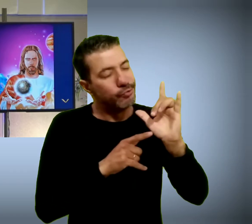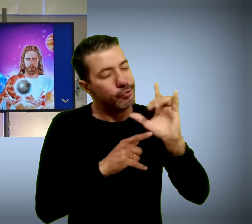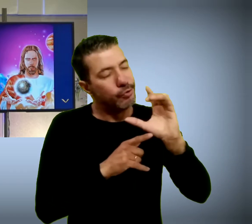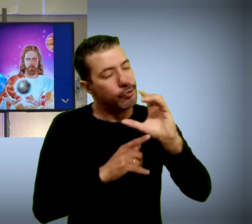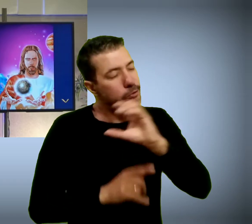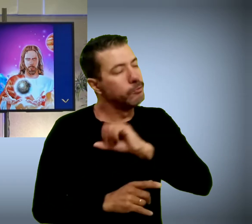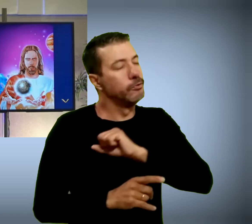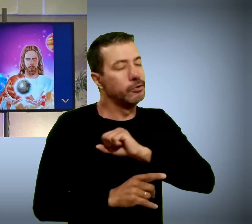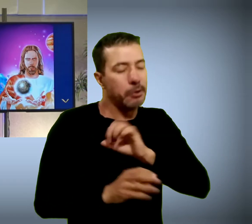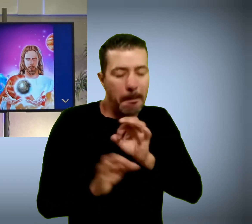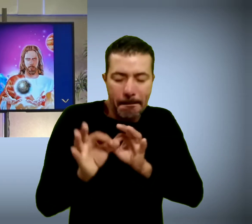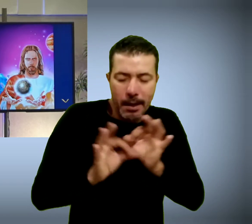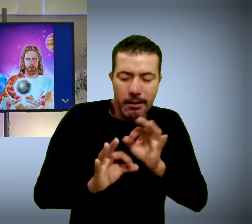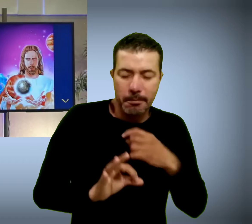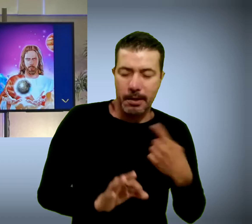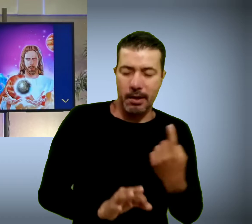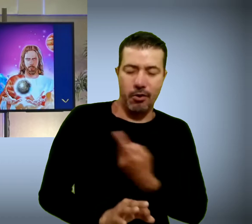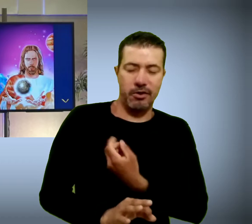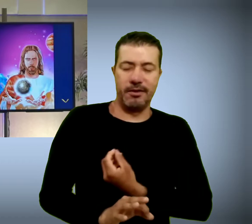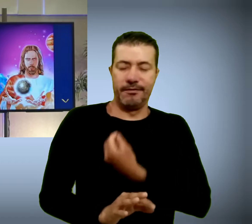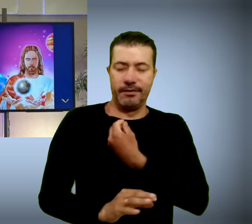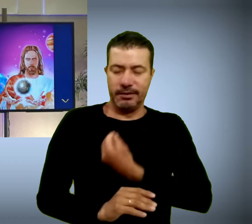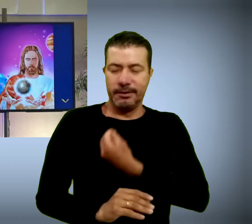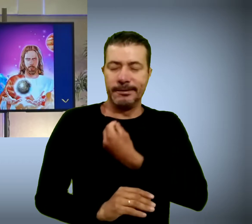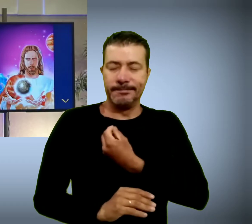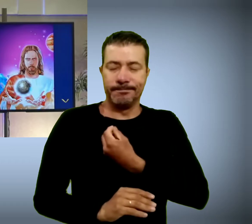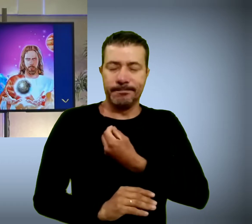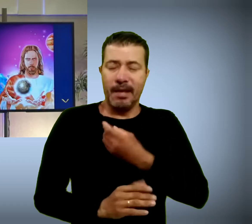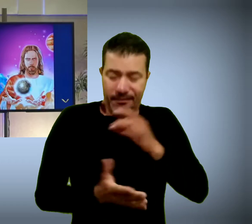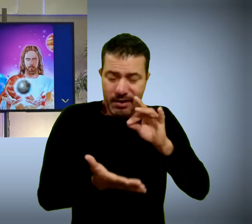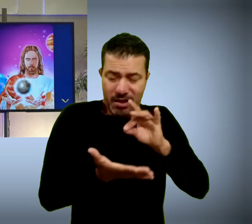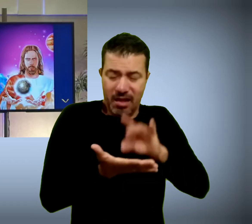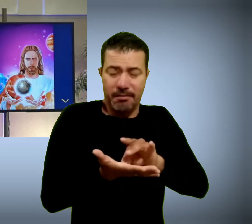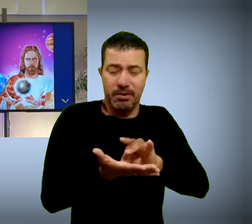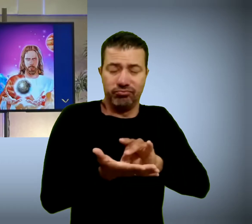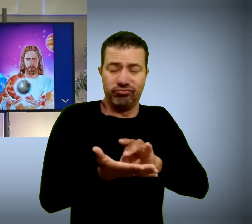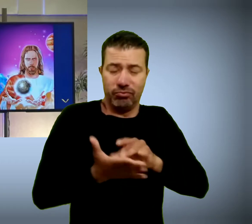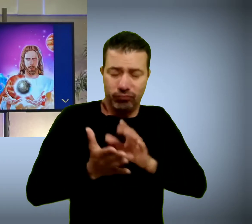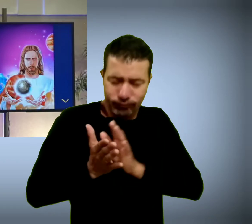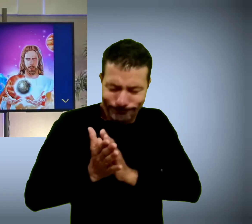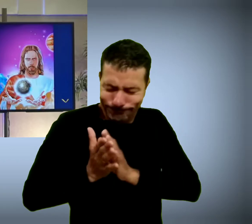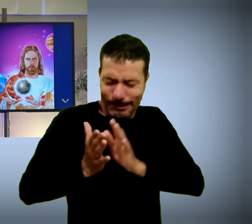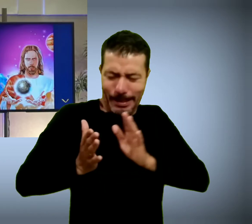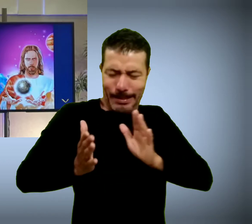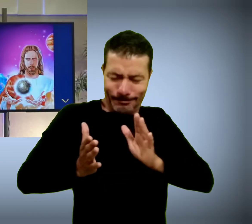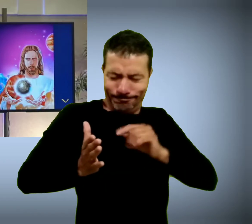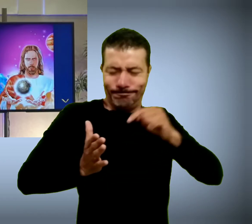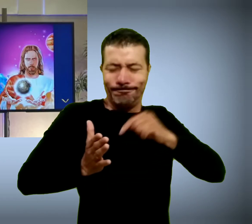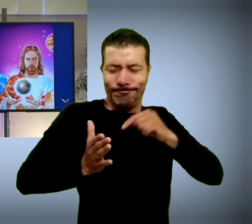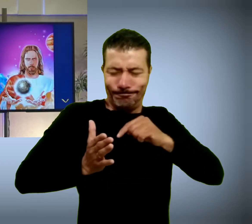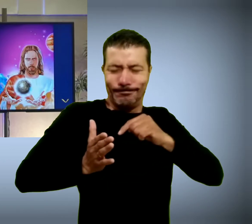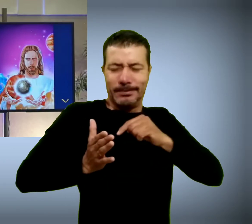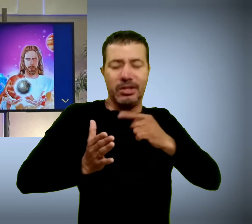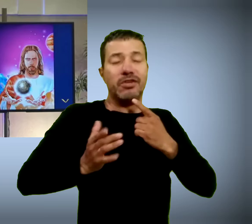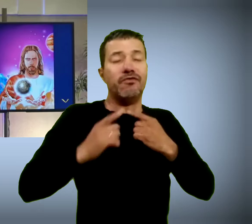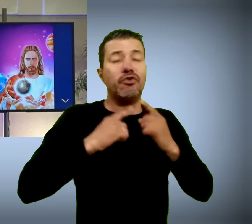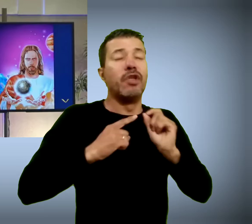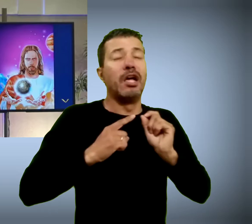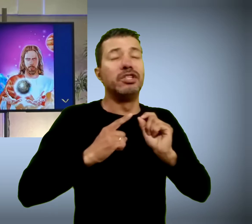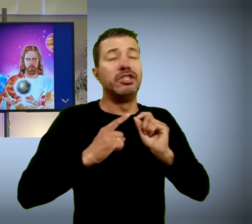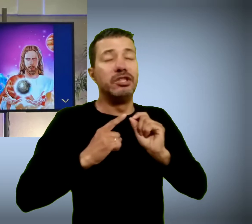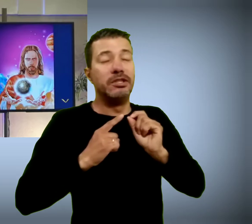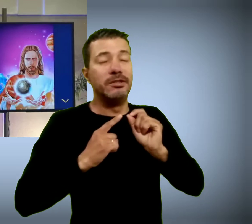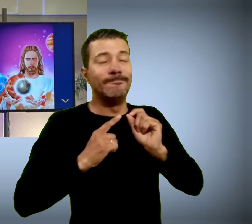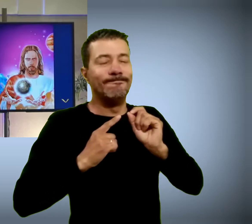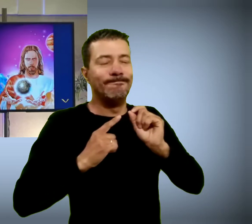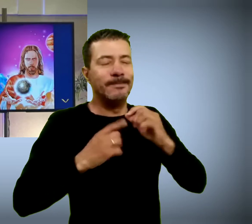teus planos para cada um de nós. Ajuda-nos, Senhor, a sinceramente abrirmos o nosso coração, com vontade e desejo de ouvir a Tua voz,